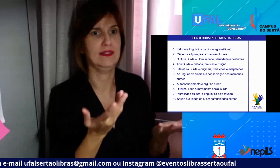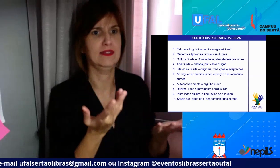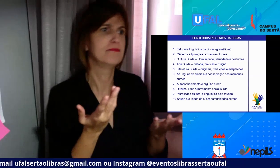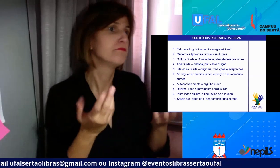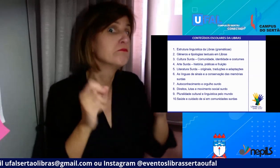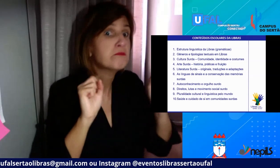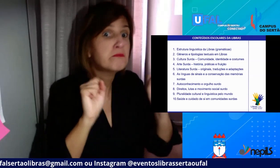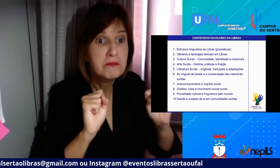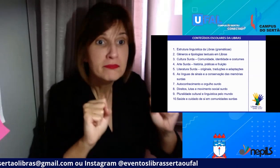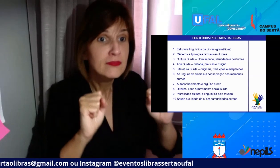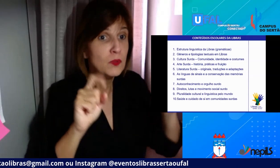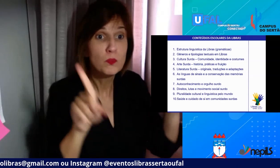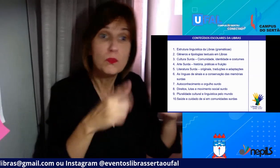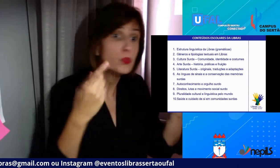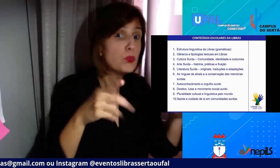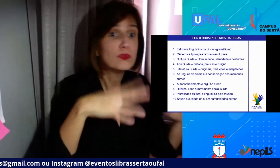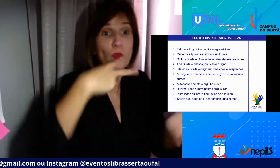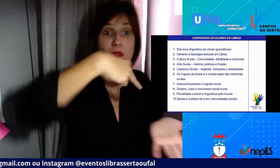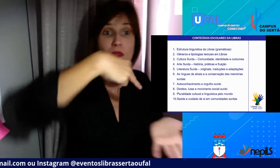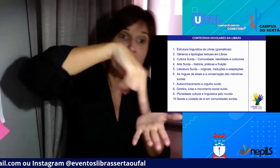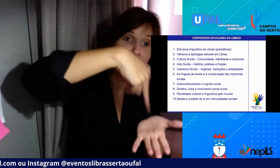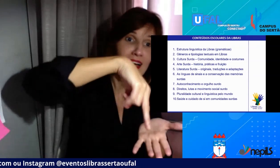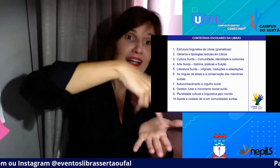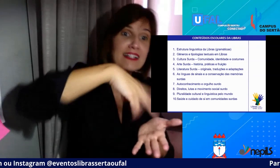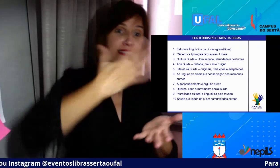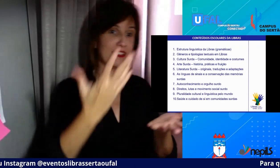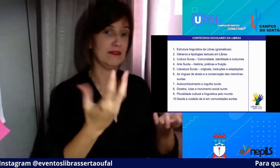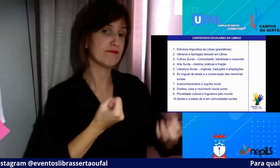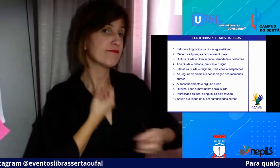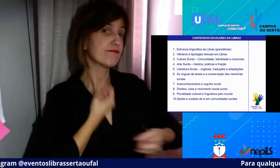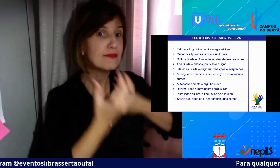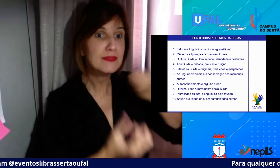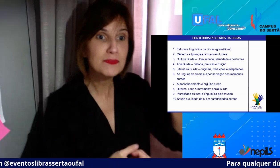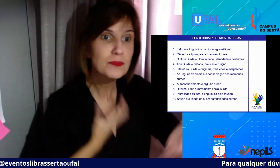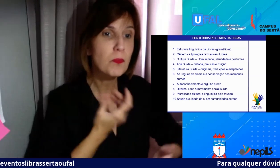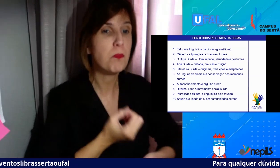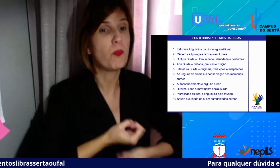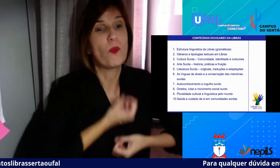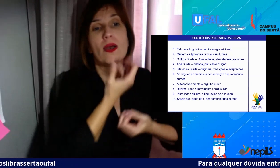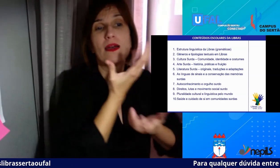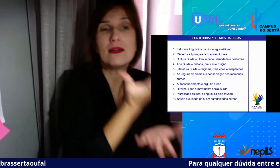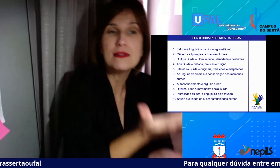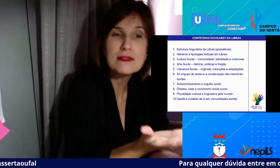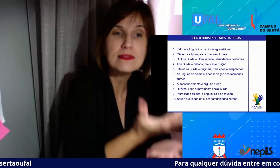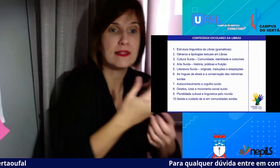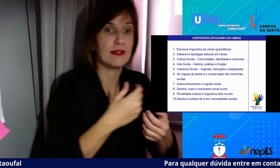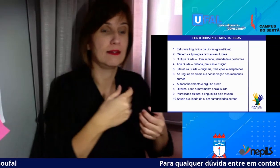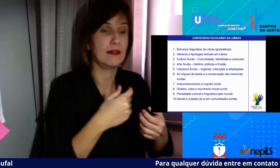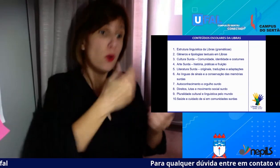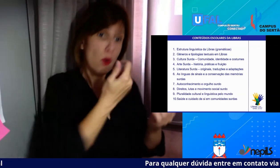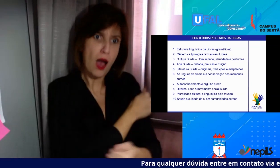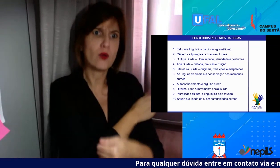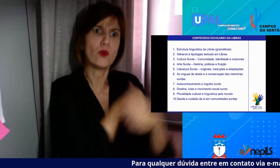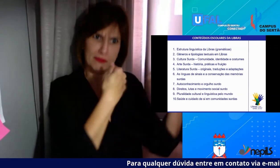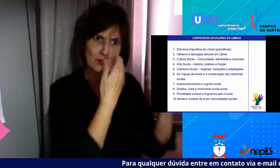própria comunidade, que possa gerar seu autoconhecimento e, a partir daí, oferecer as mais